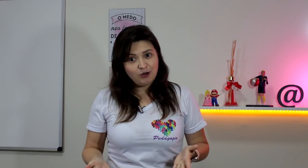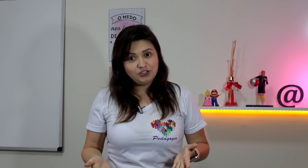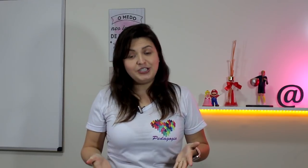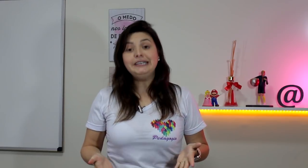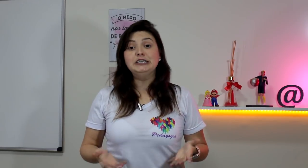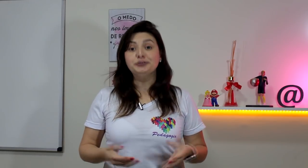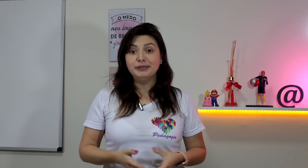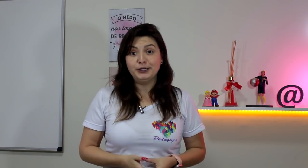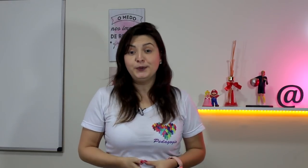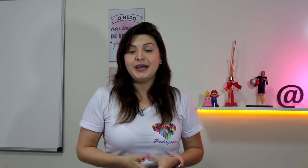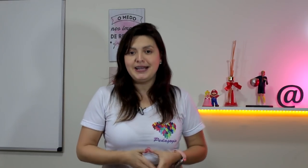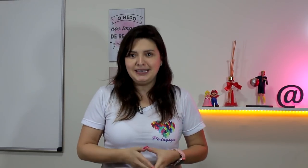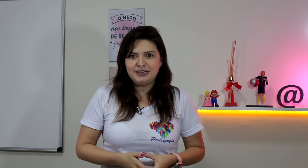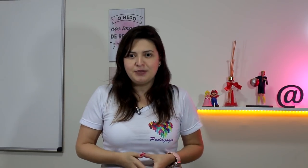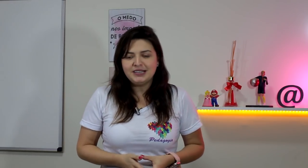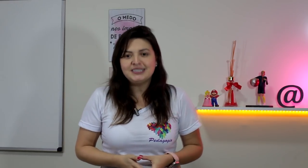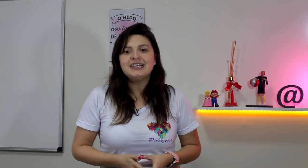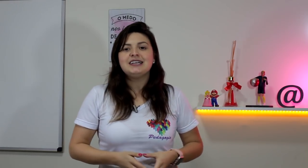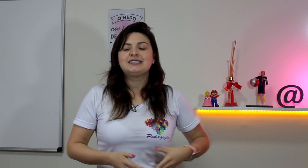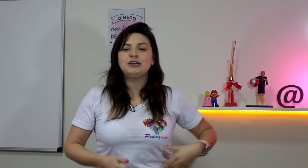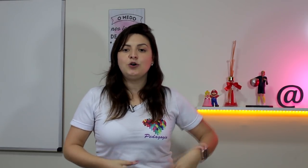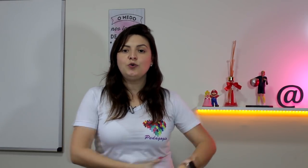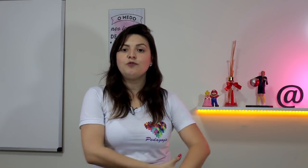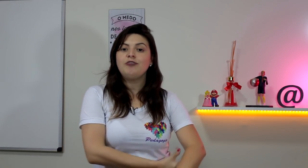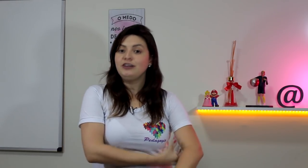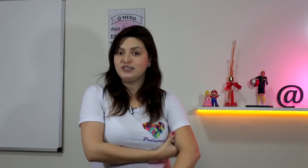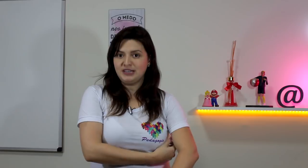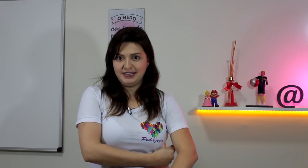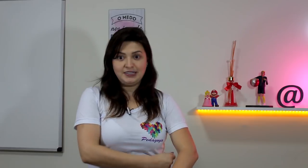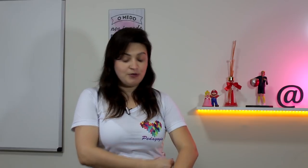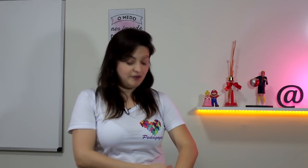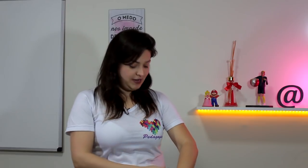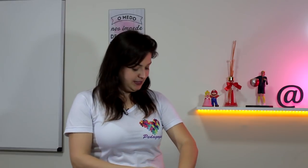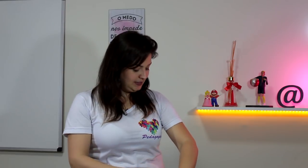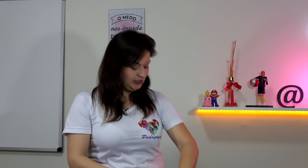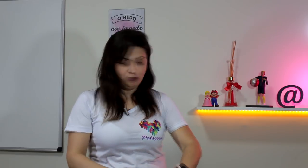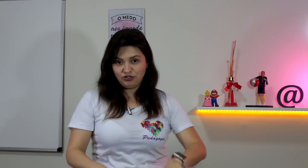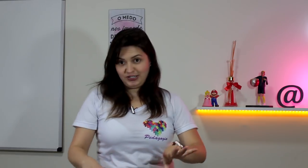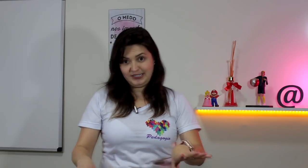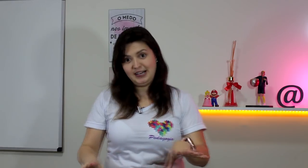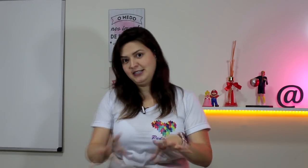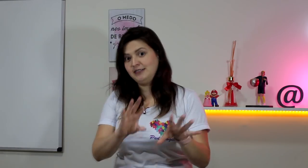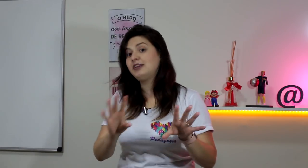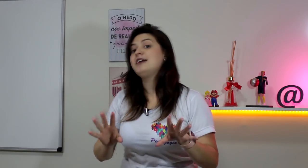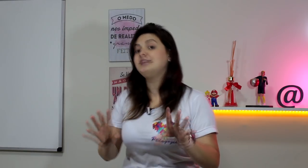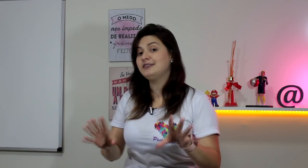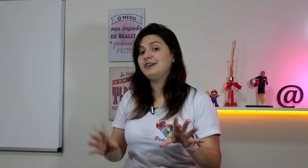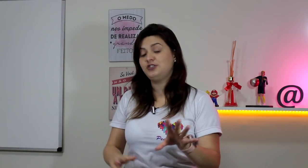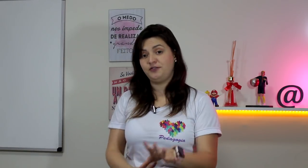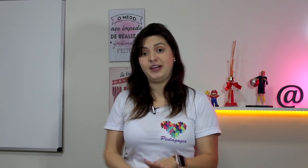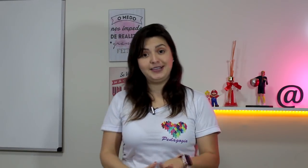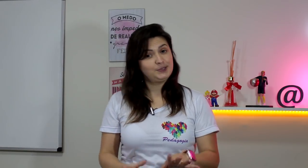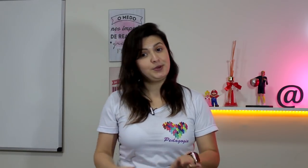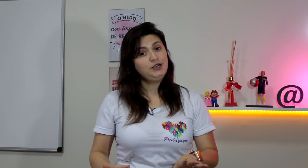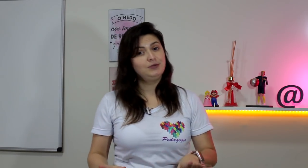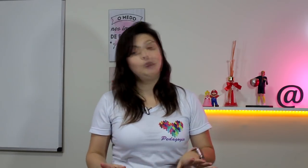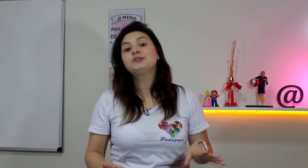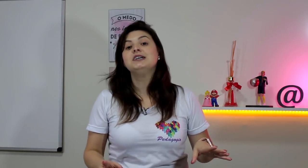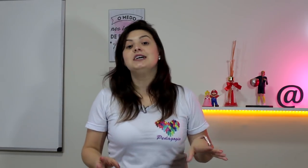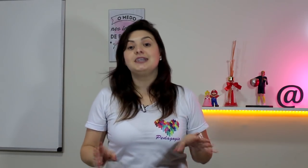de irmão em Libras são vários sinais, tem uma variação de sinais, tem 3 sinais diferentes para irmãos, que